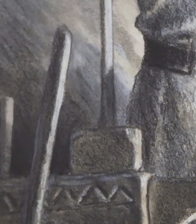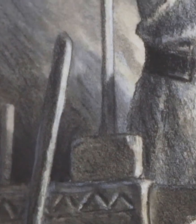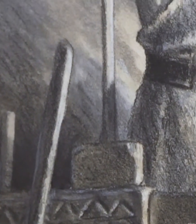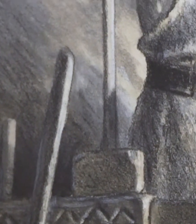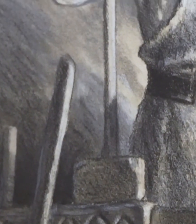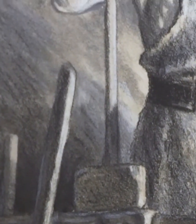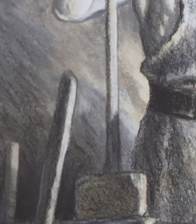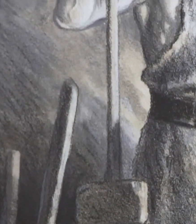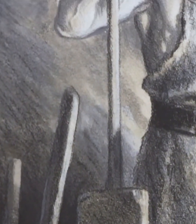и